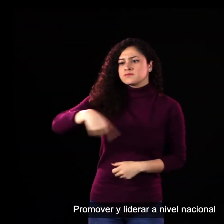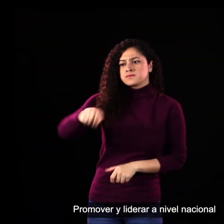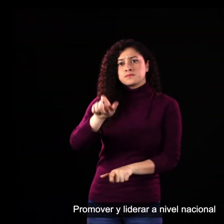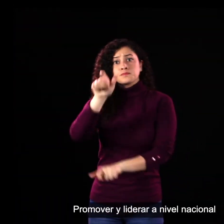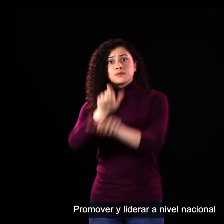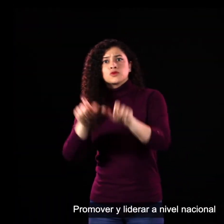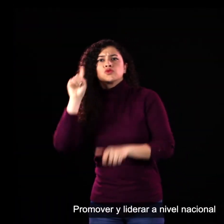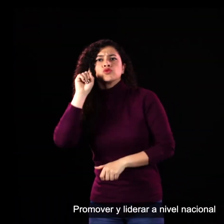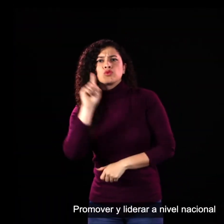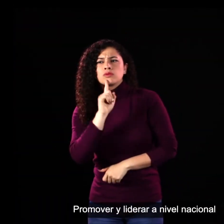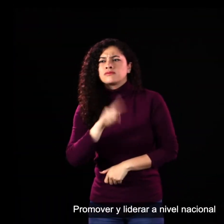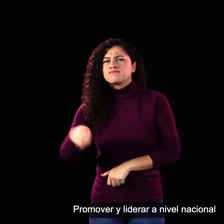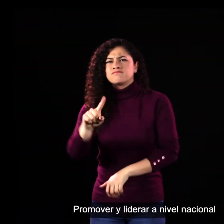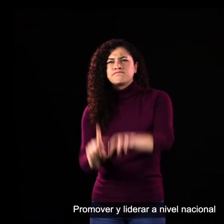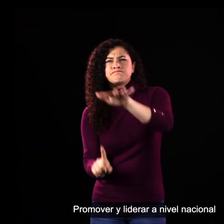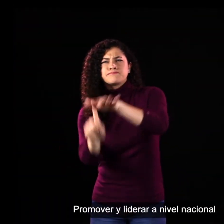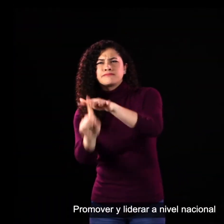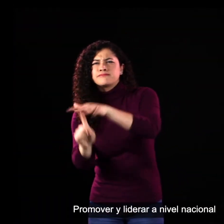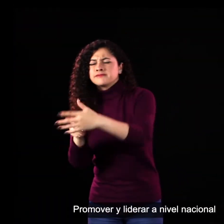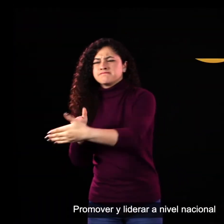Promover y liderar a nivel nacional